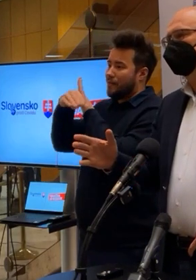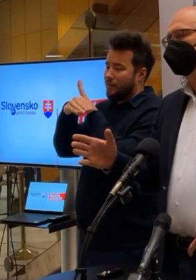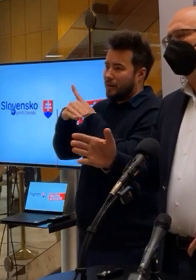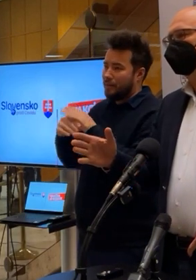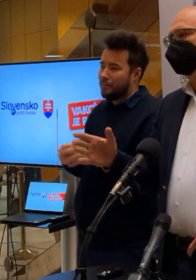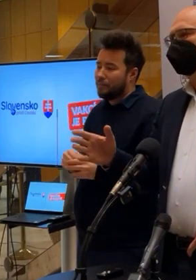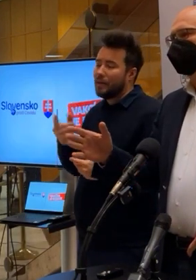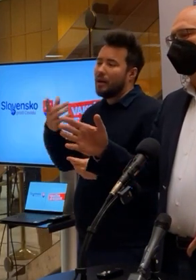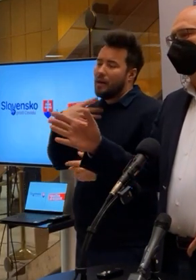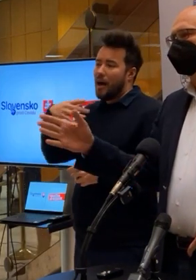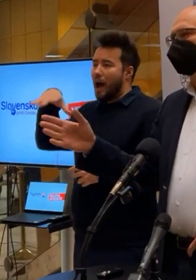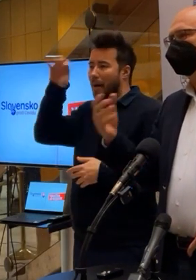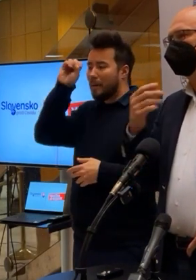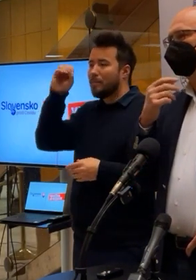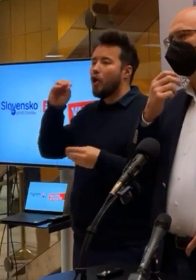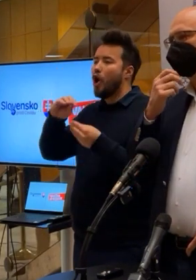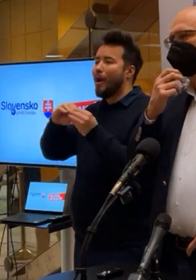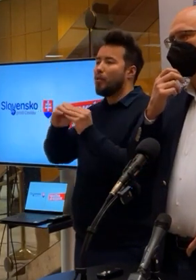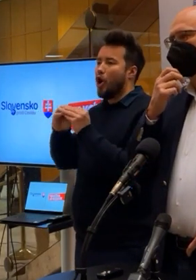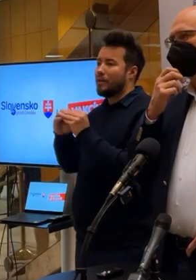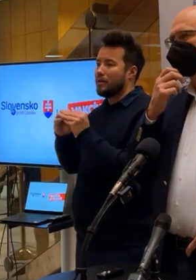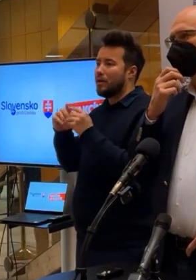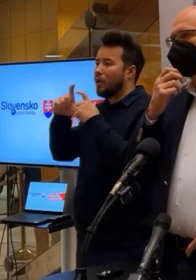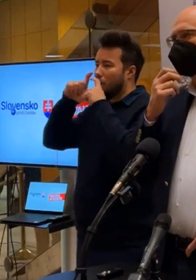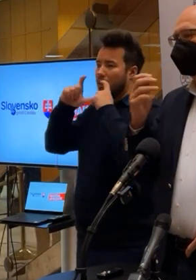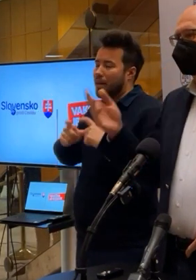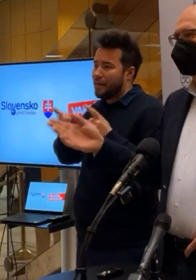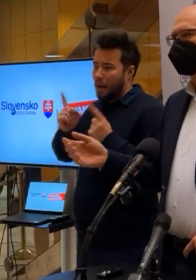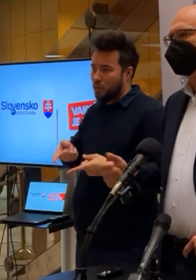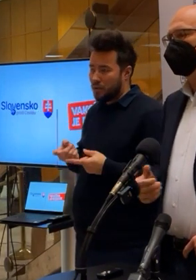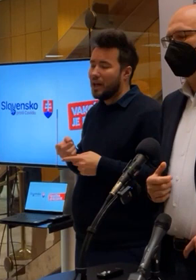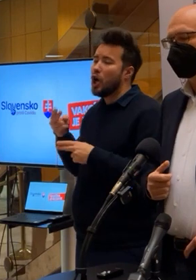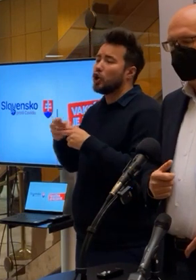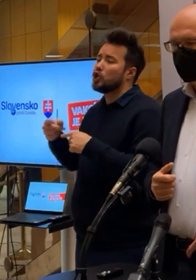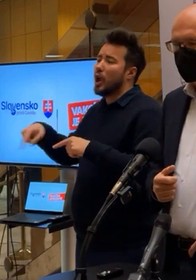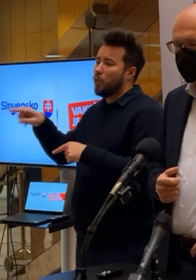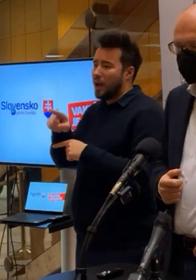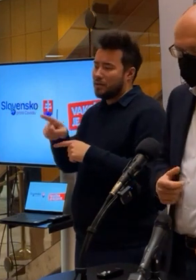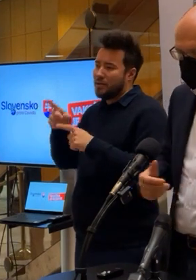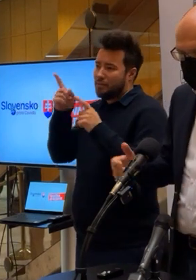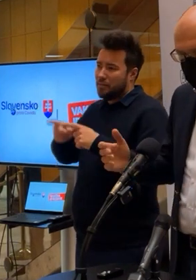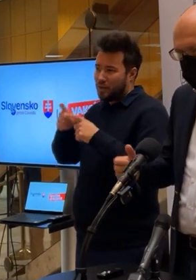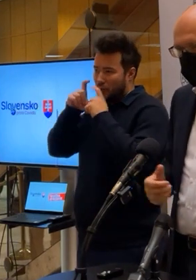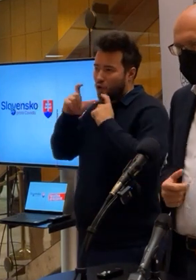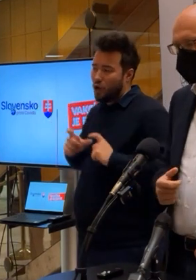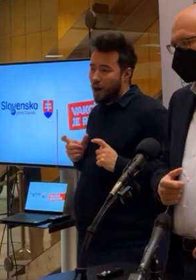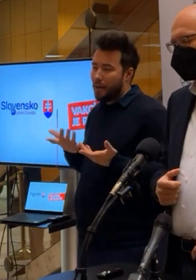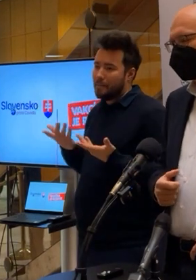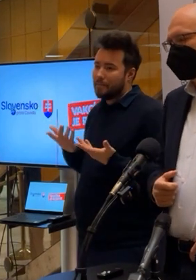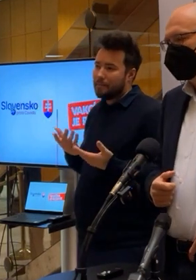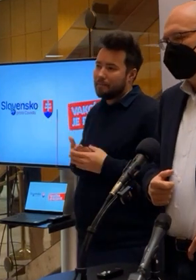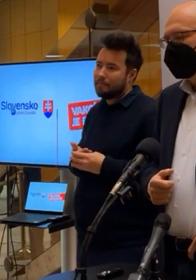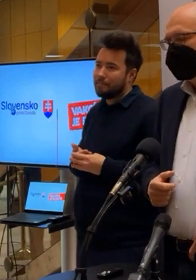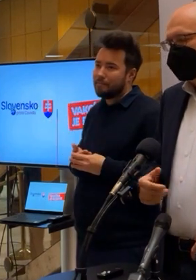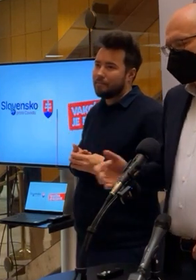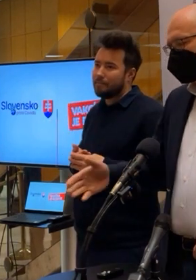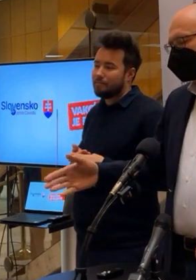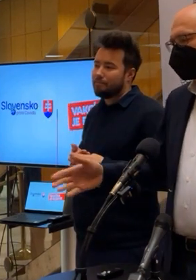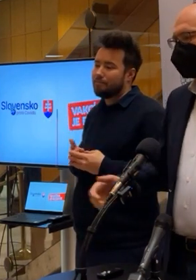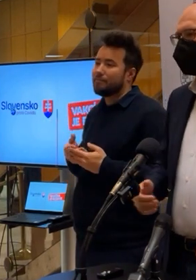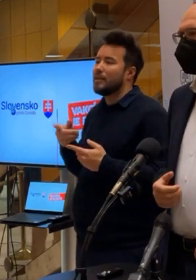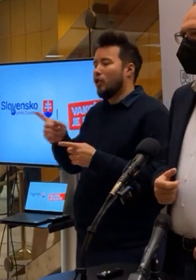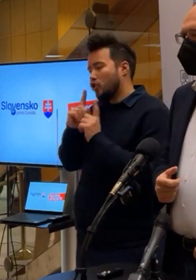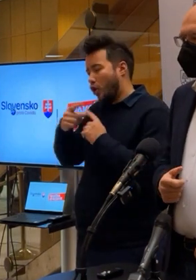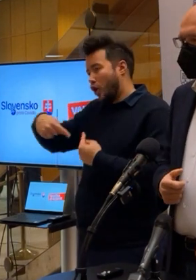rozdiel, že v obchode si nemusíte dať dole rúško, v reštaurácii áno, ale tak je to tak. Je to